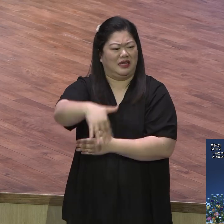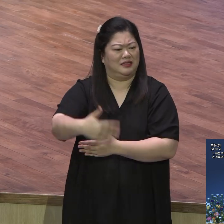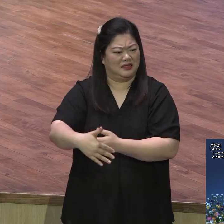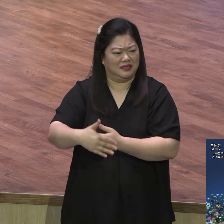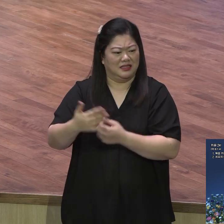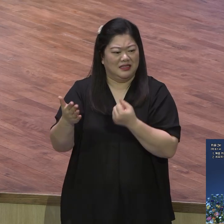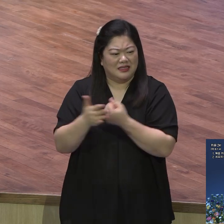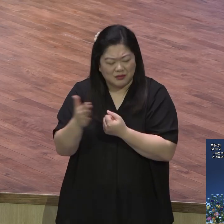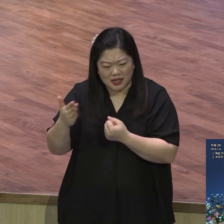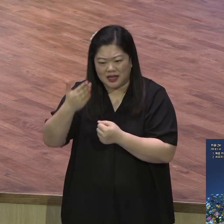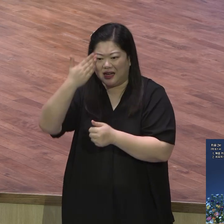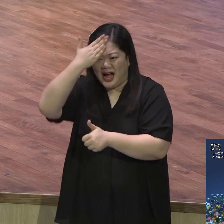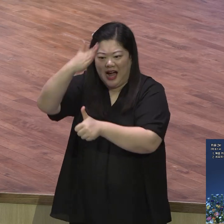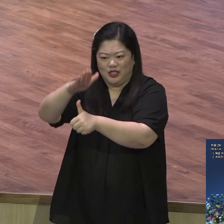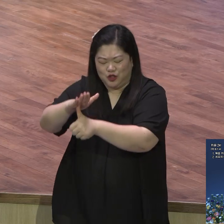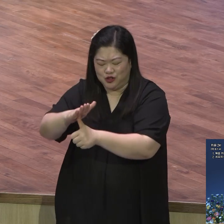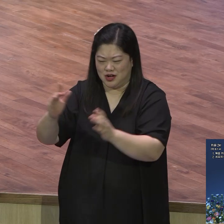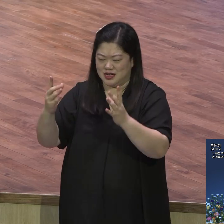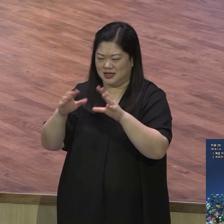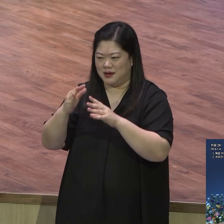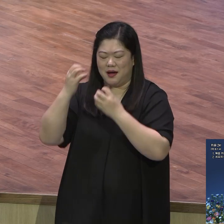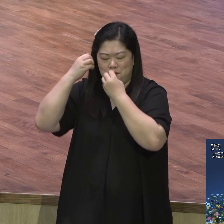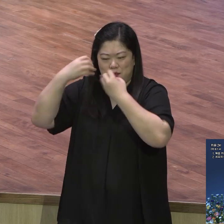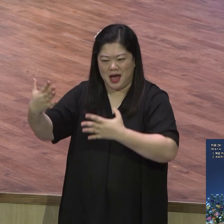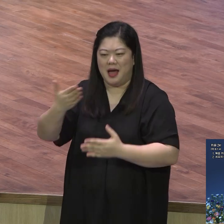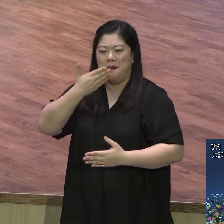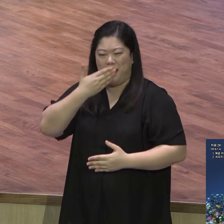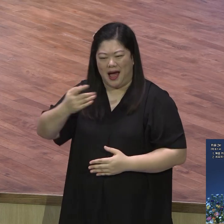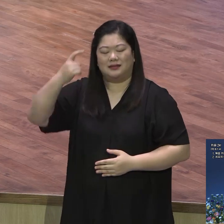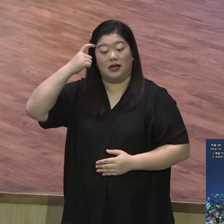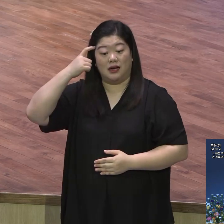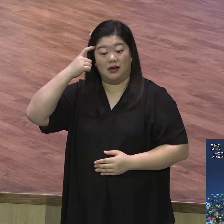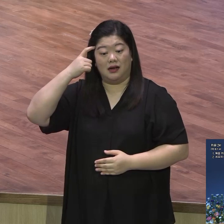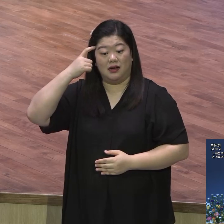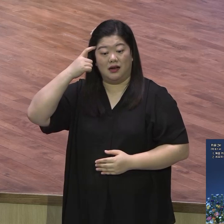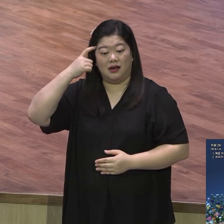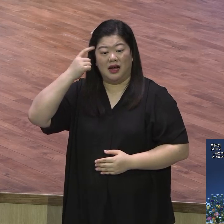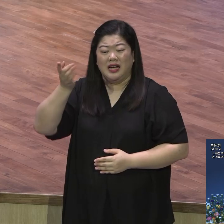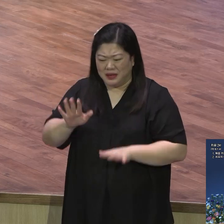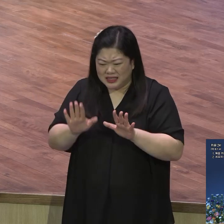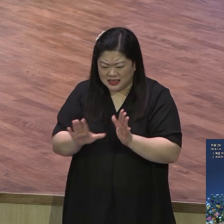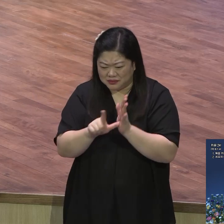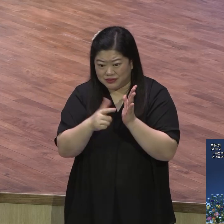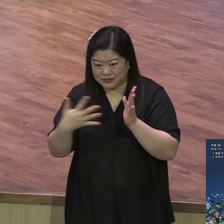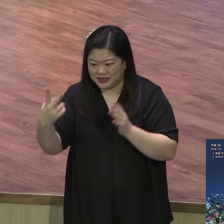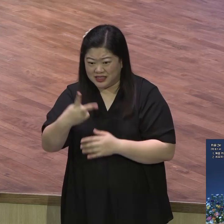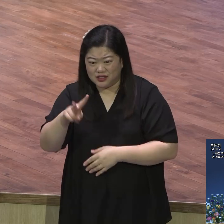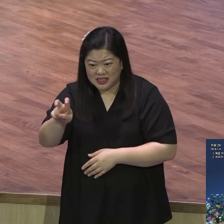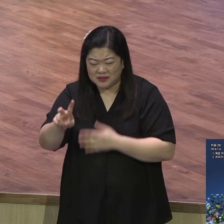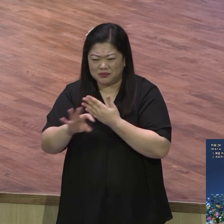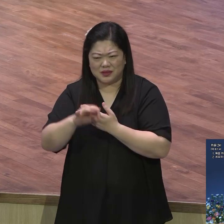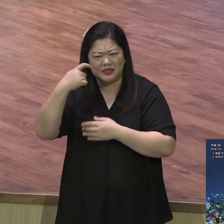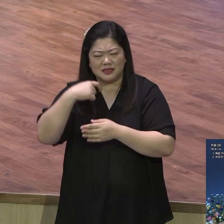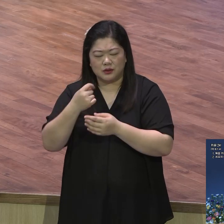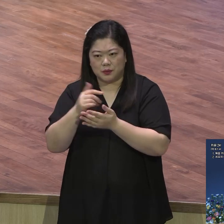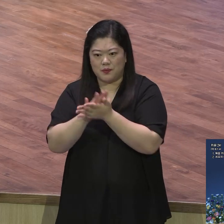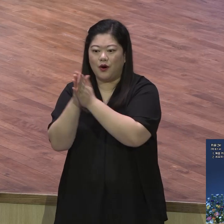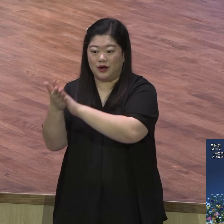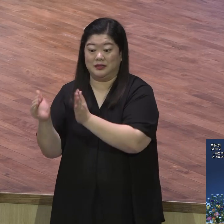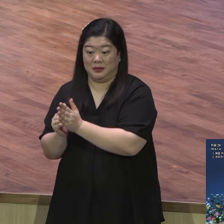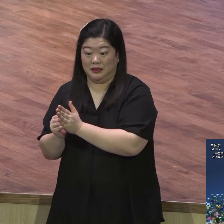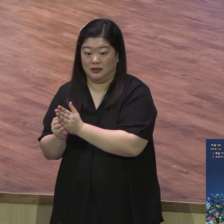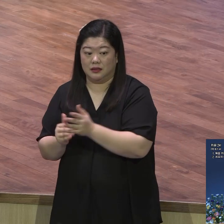그렇게 했다라고 보겠습니다. 지금도 오지에 가면요 오지 선교현장에는 침사이기 일어나고 있어요. 완수하면 막 일어나고